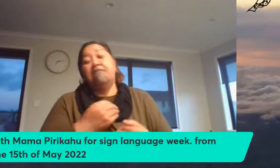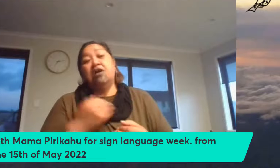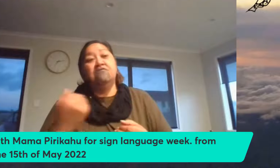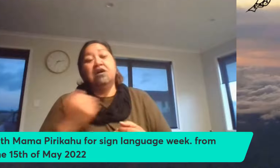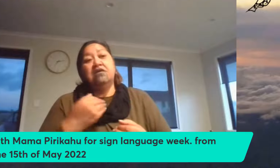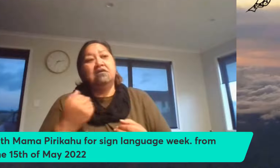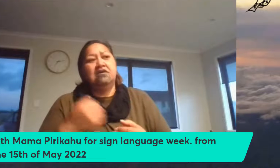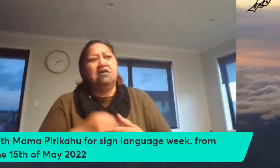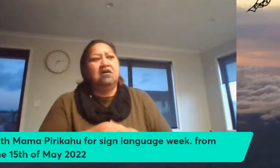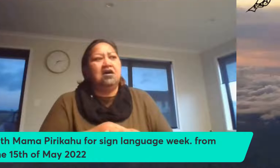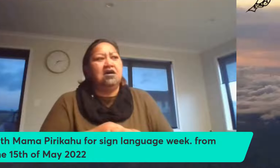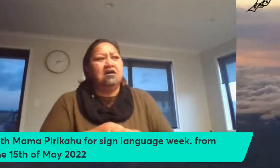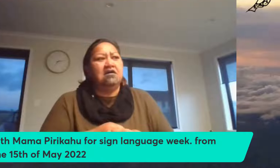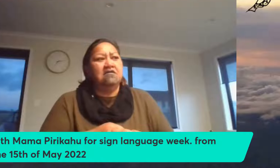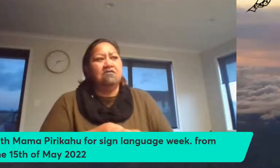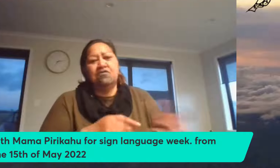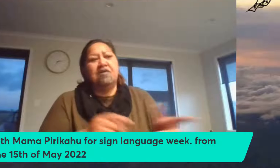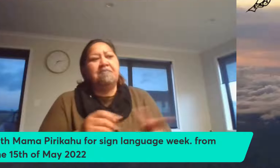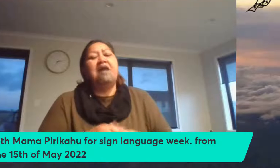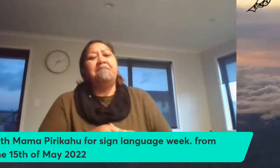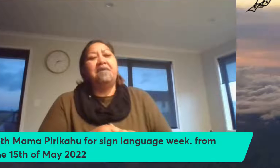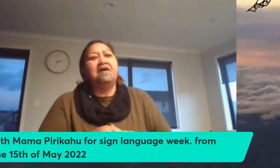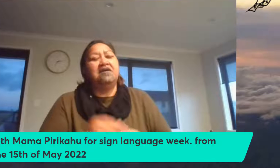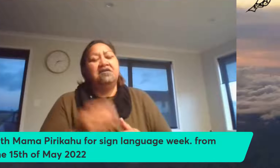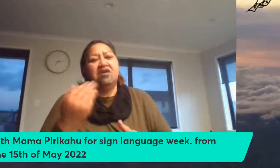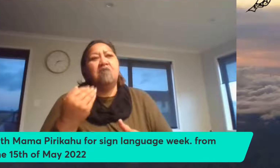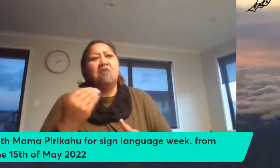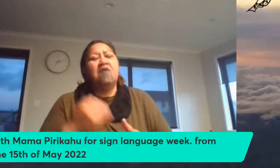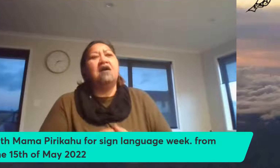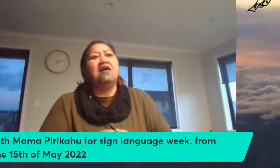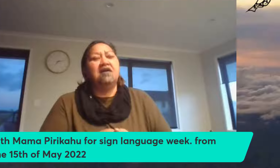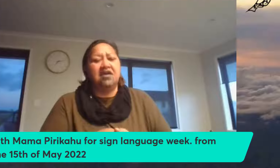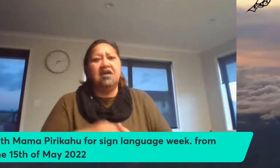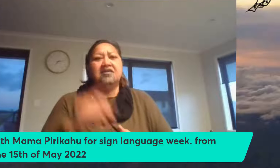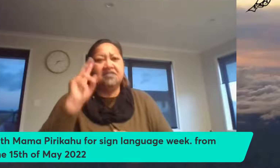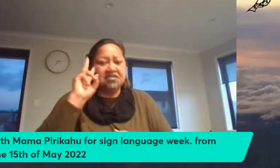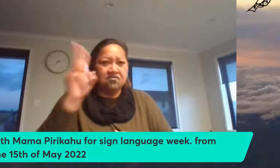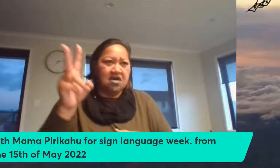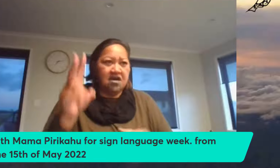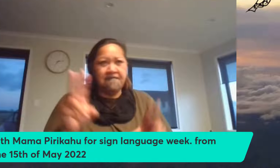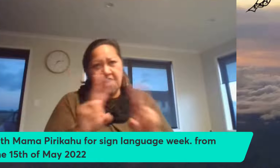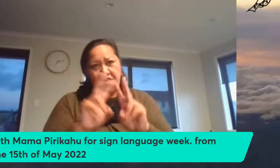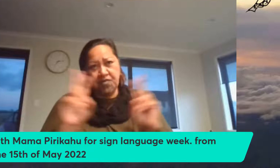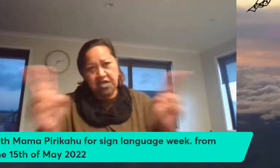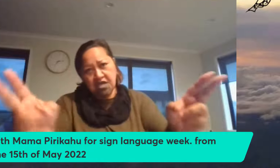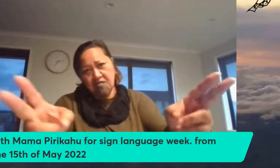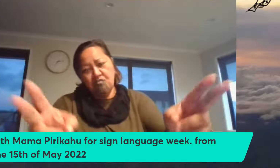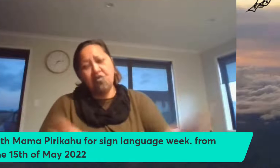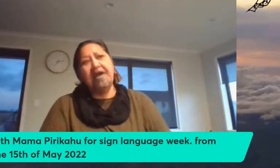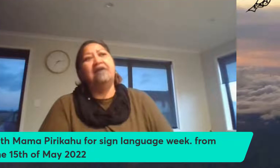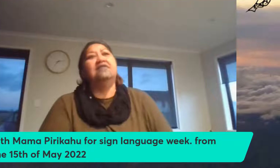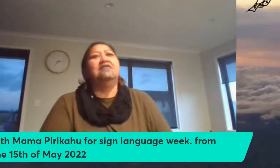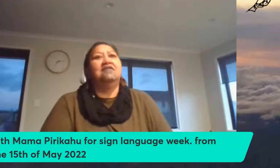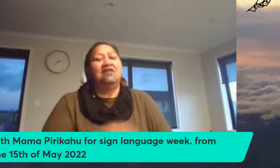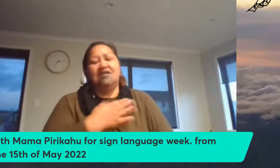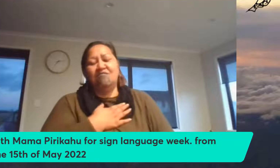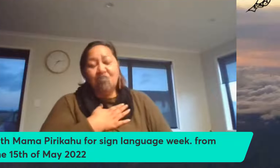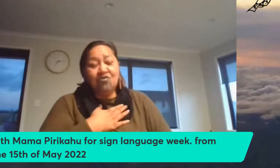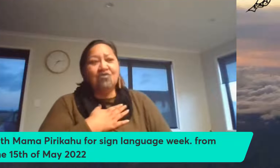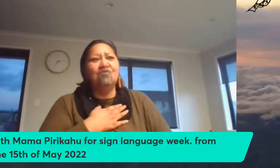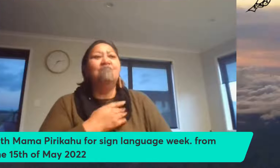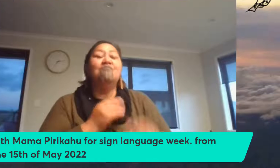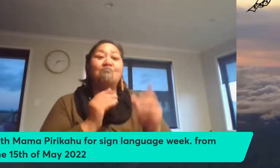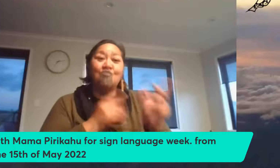wakarite maiwa ko tōna pāpā I taua wā, he aha te tirohanga whānui mōna,